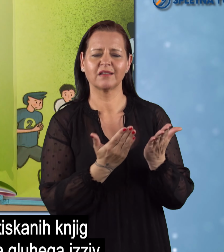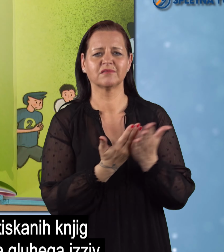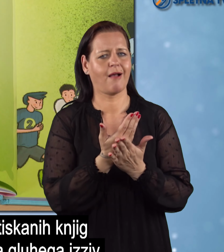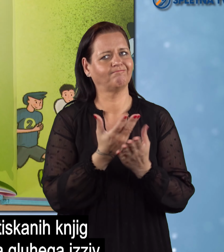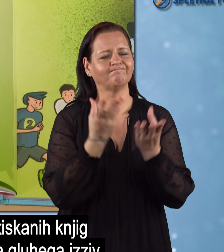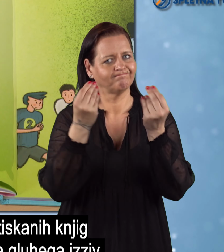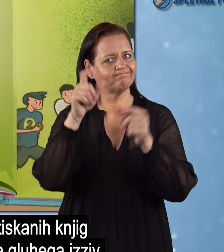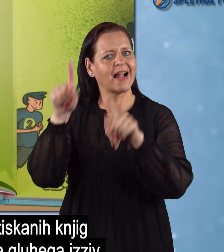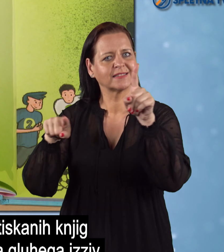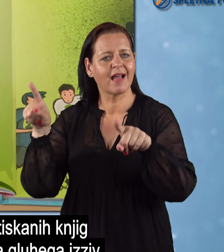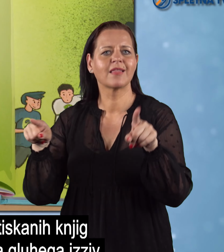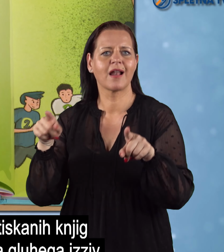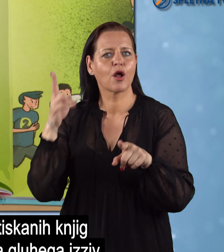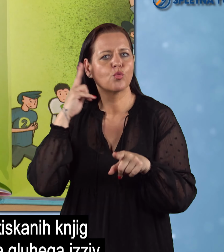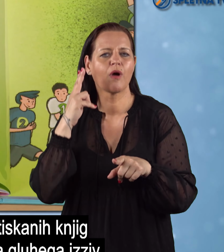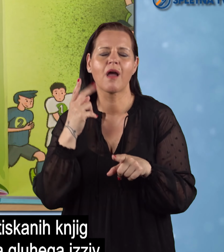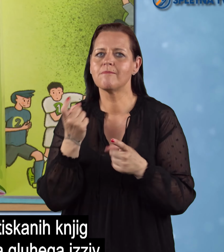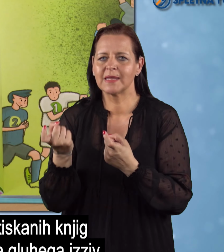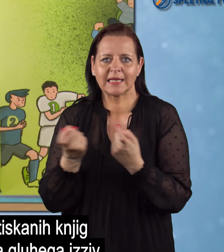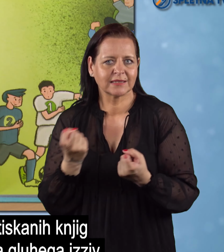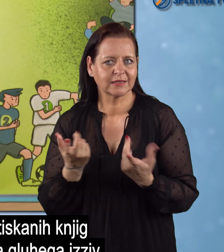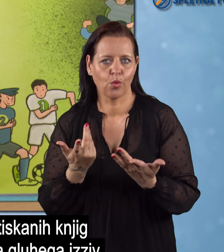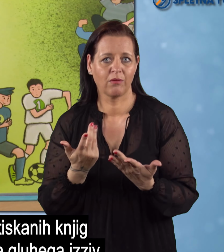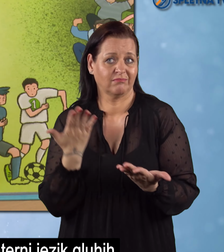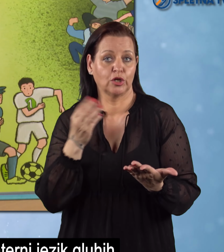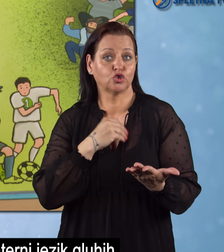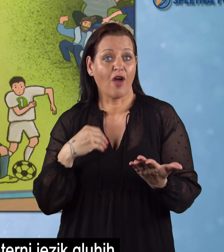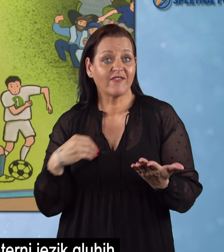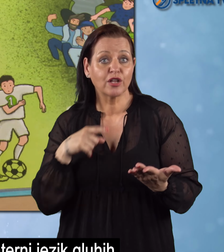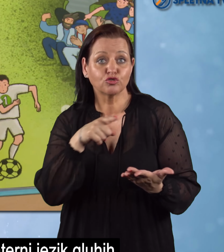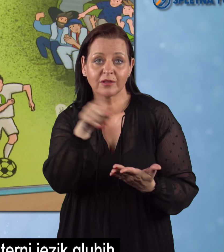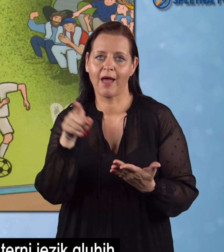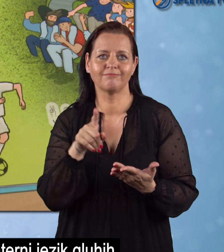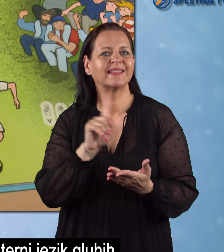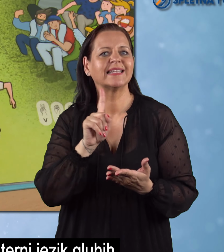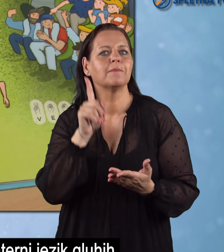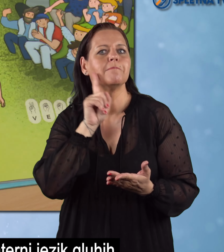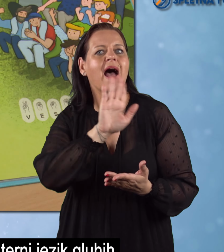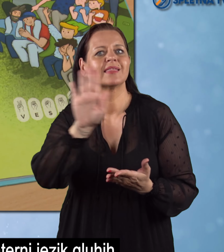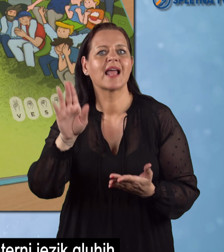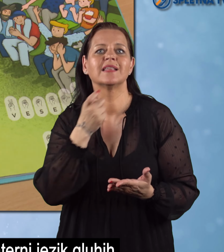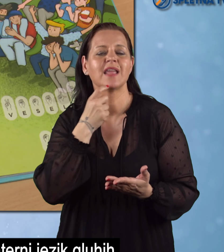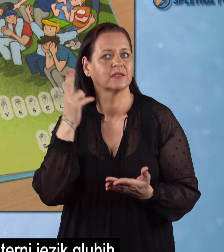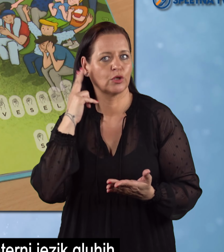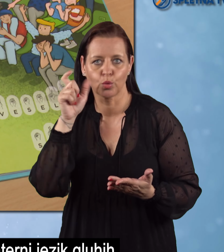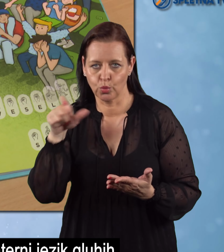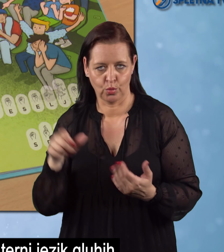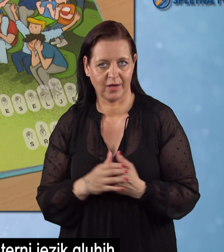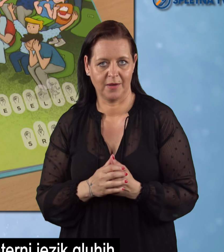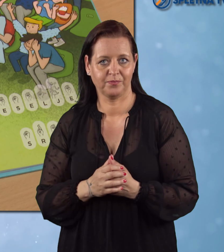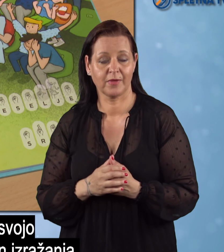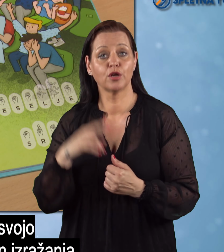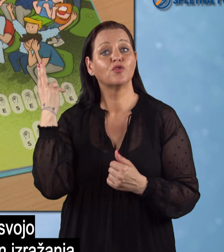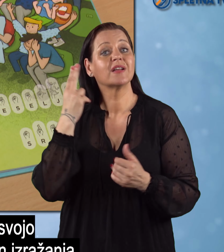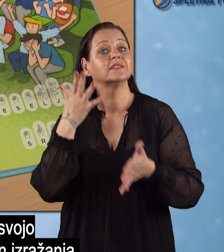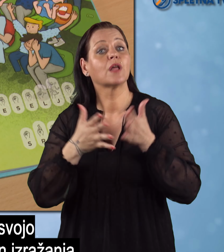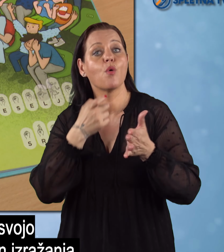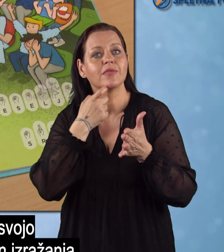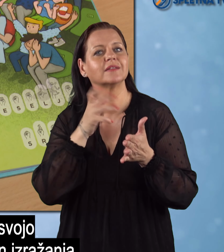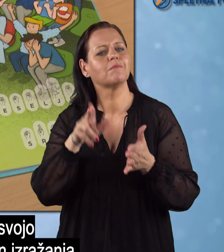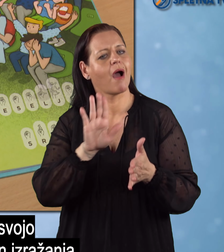za marsikaterega gluhega izziv, saj slovenščina ni materni jezik gluhih. Slovenski